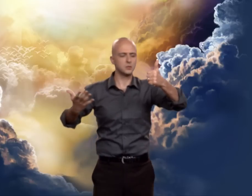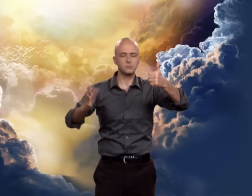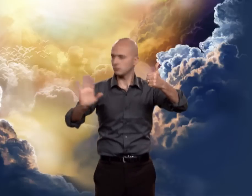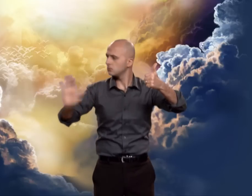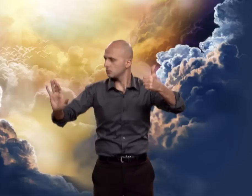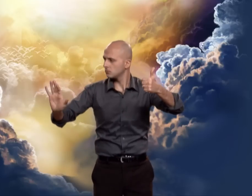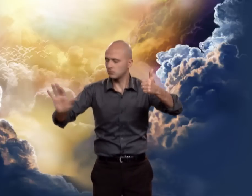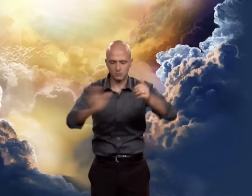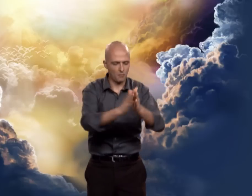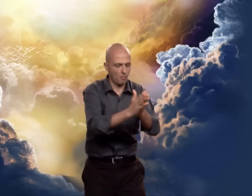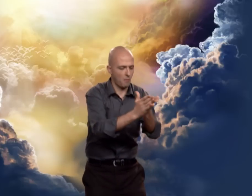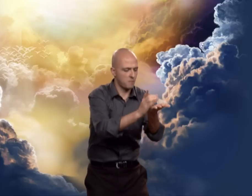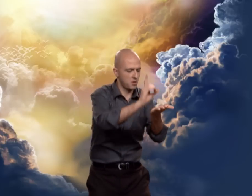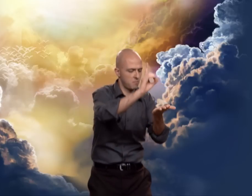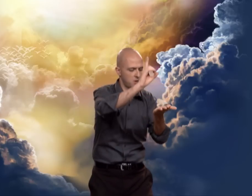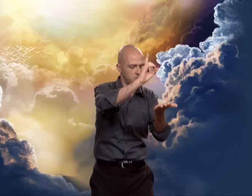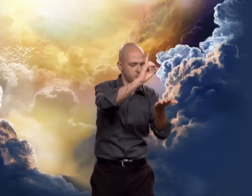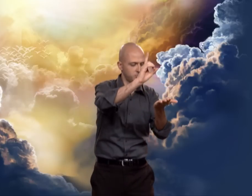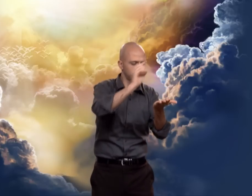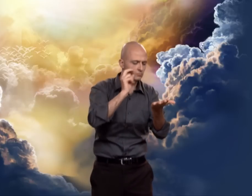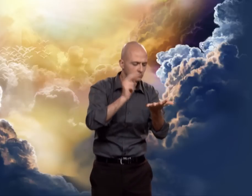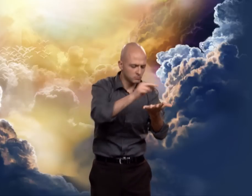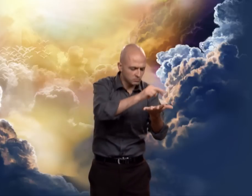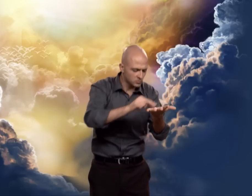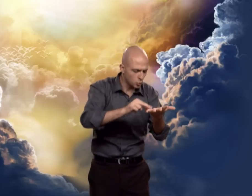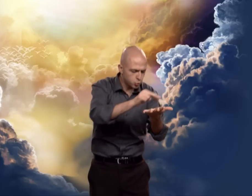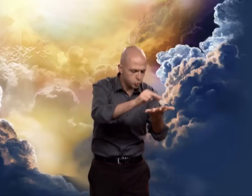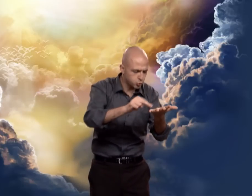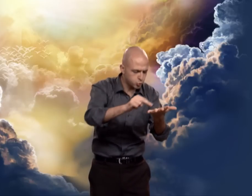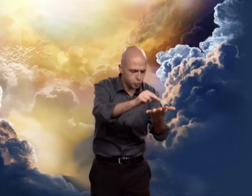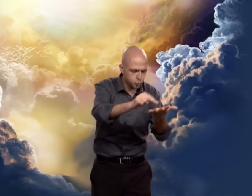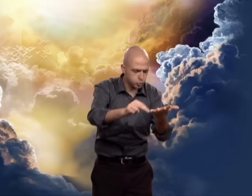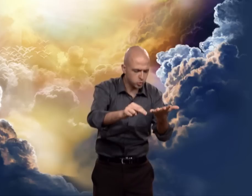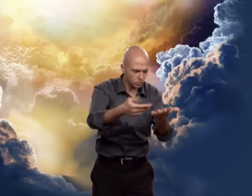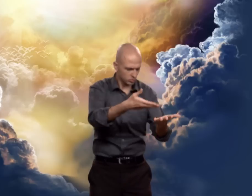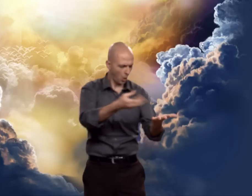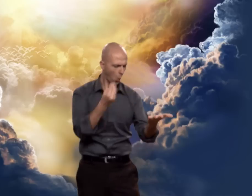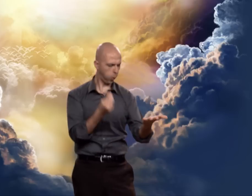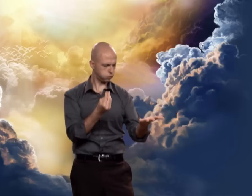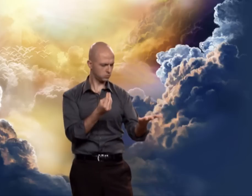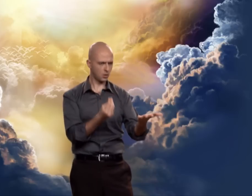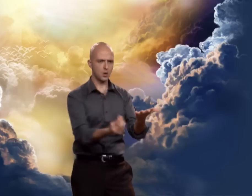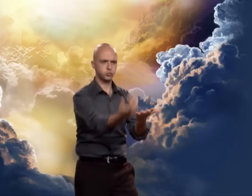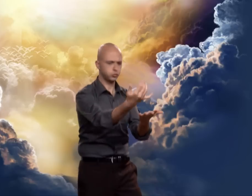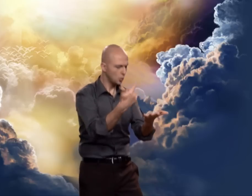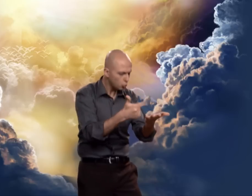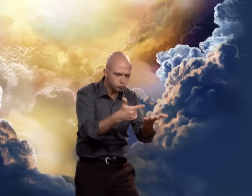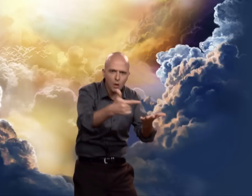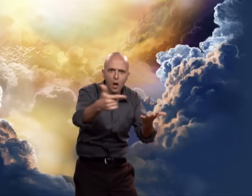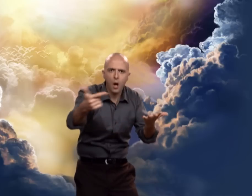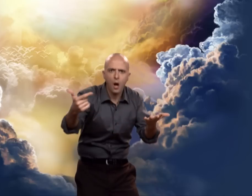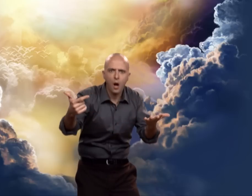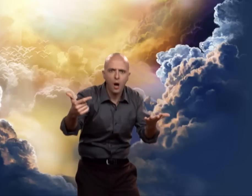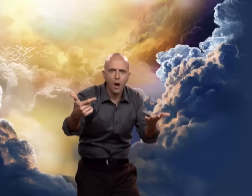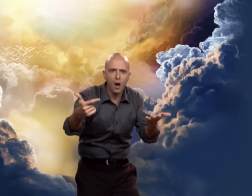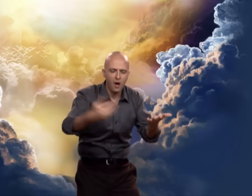misericordioso para exercer justiça sobre o pecador? Basta contemplar a cruz do Calvário. A morte do Filho de